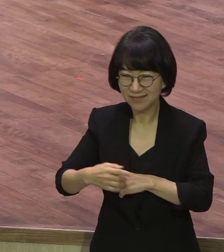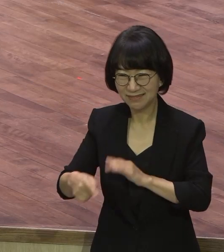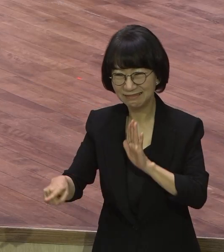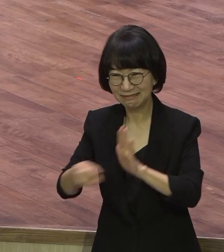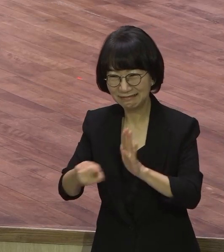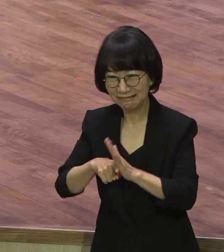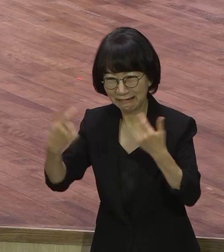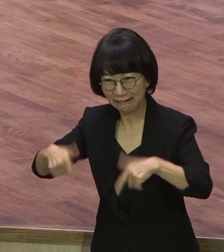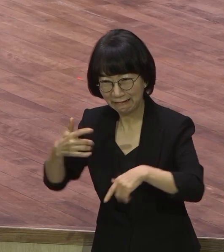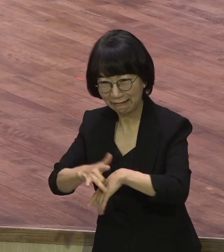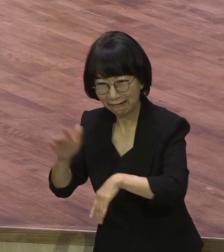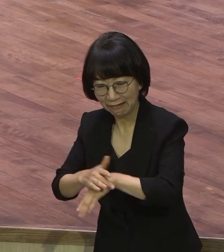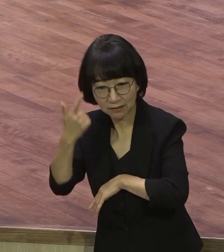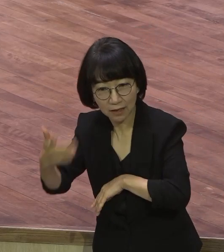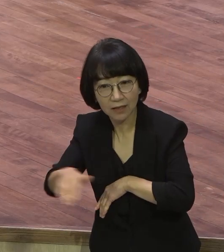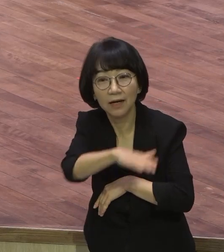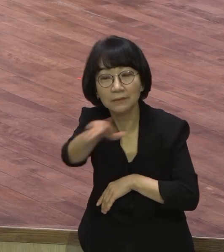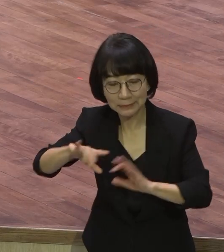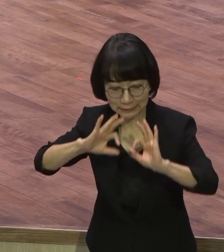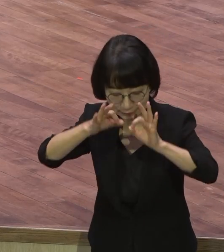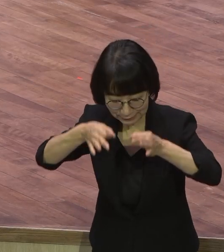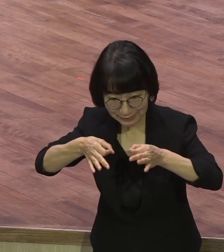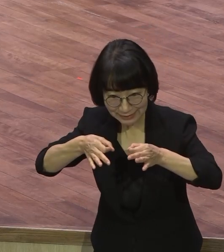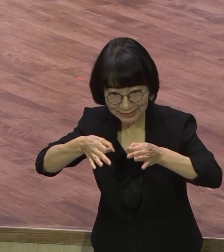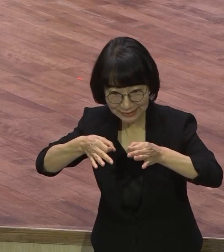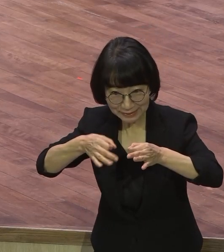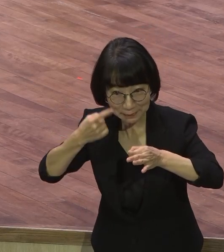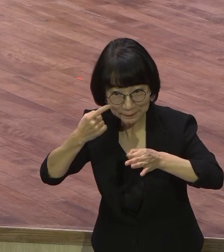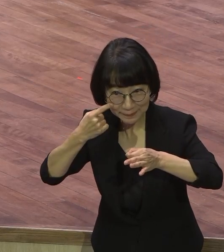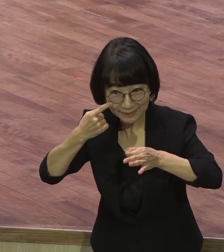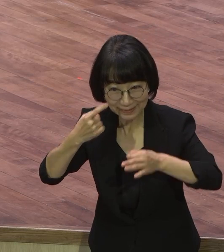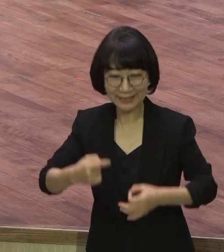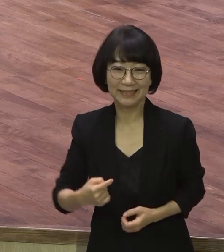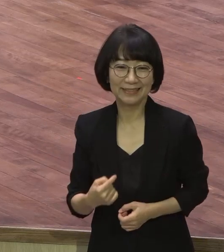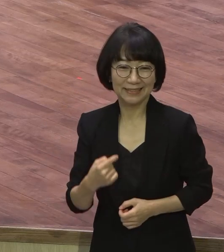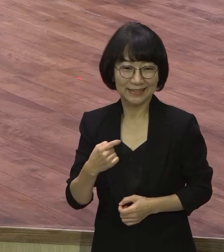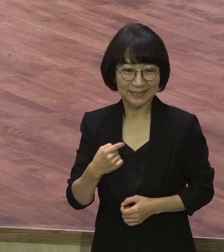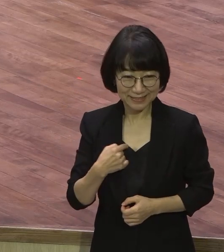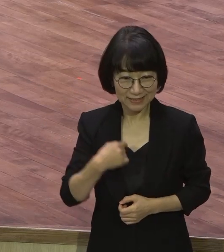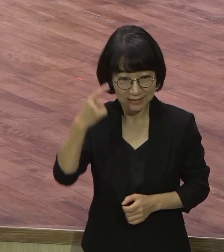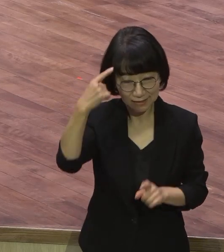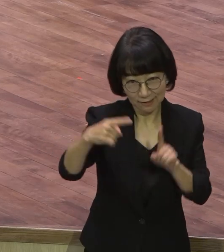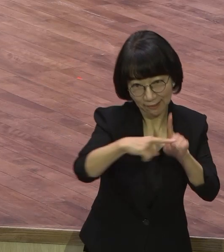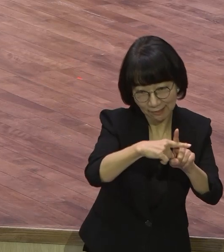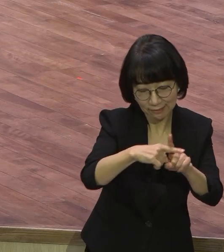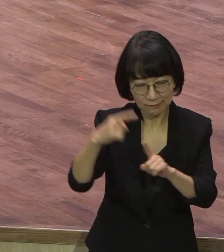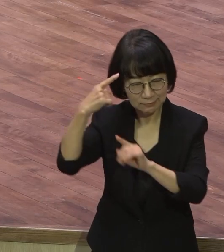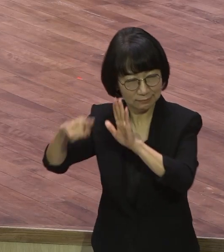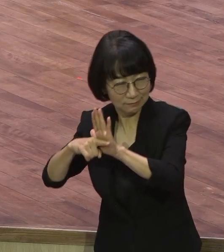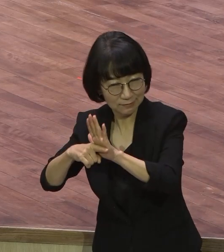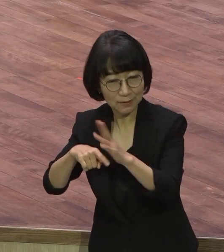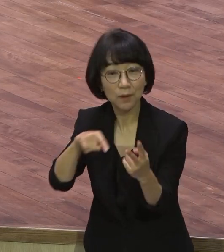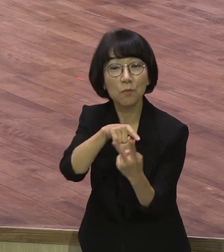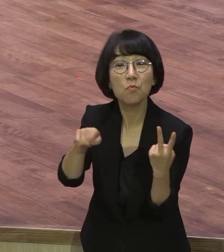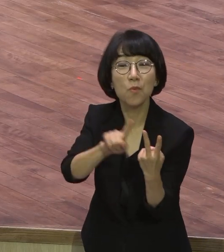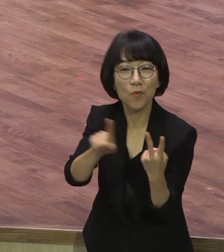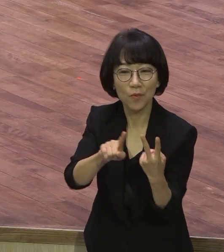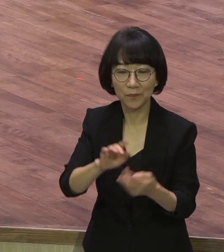긍정적 선택을 하고 있느냐. 부정적 선택을 하고 사느냐. 부정적인 사람들은요.